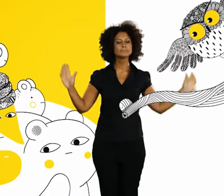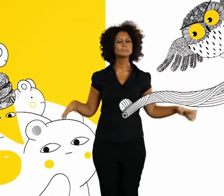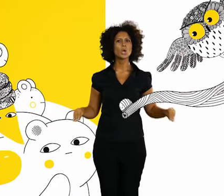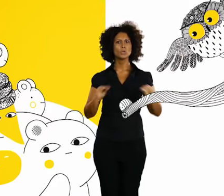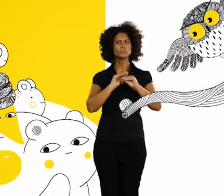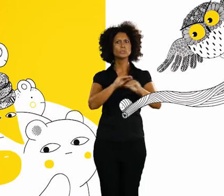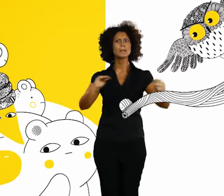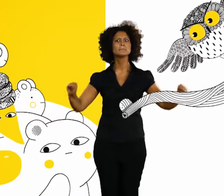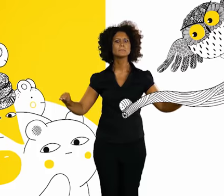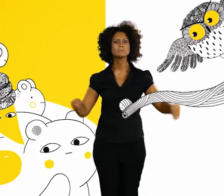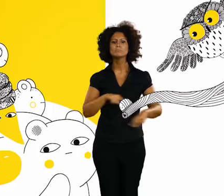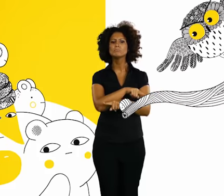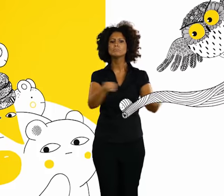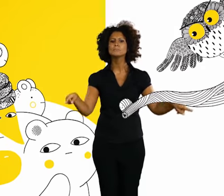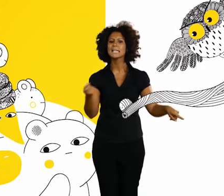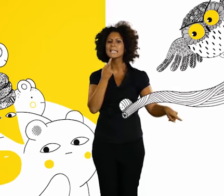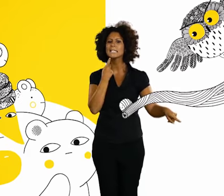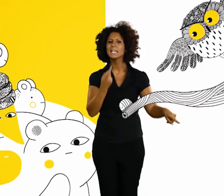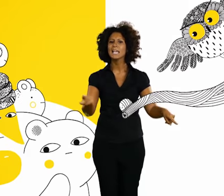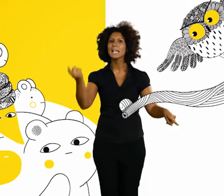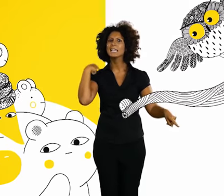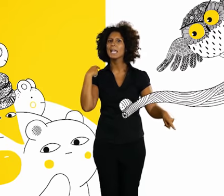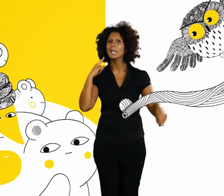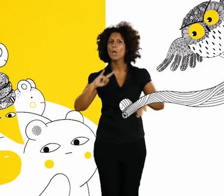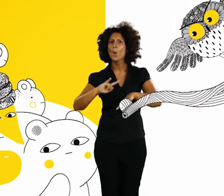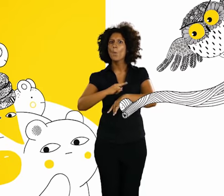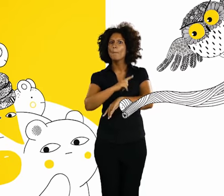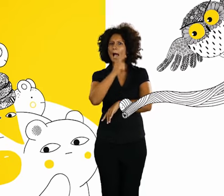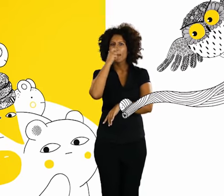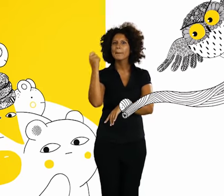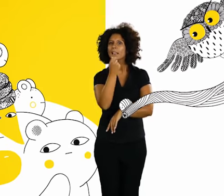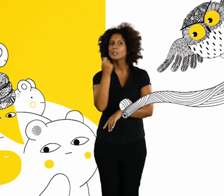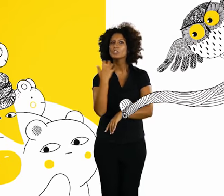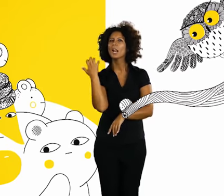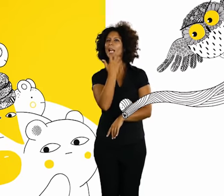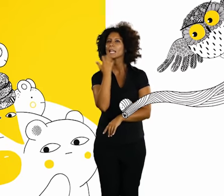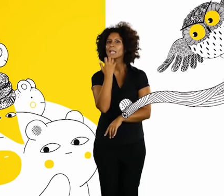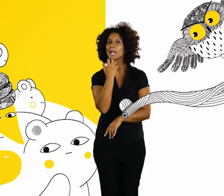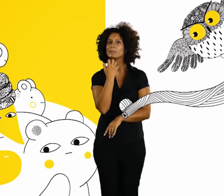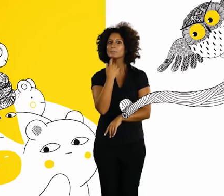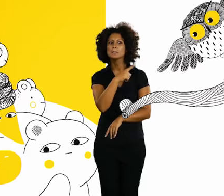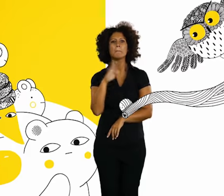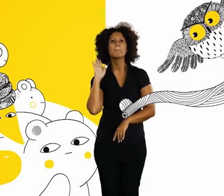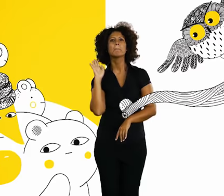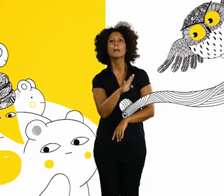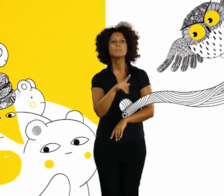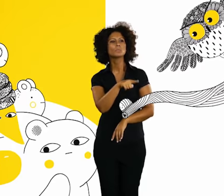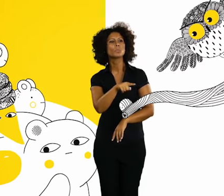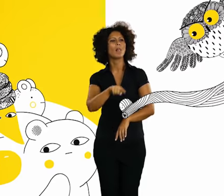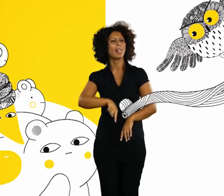animali. Con un sguardo severo chiese: Chi di voi, ieri, ridendo, ha detto a lumaca: Tu vai